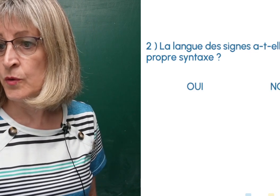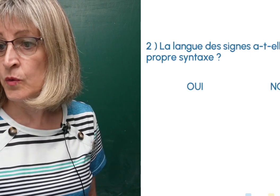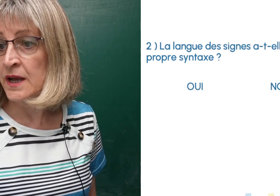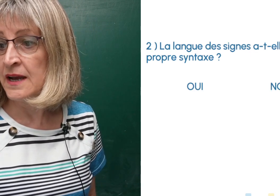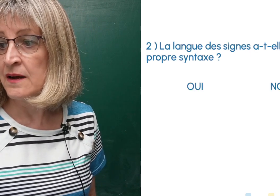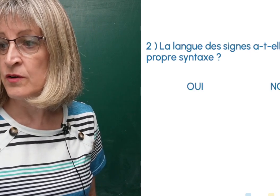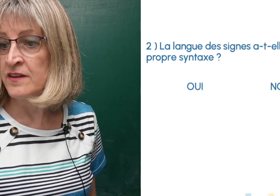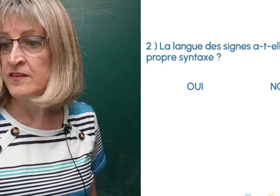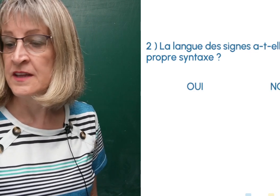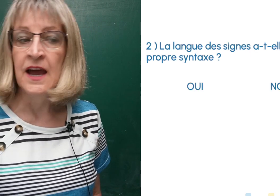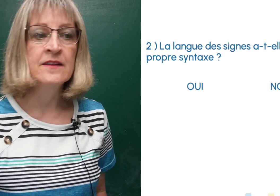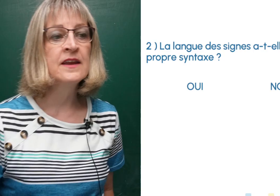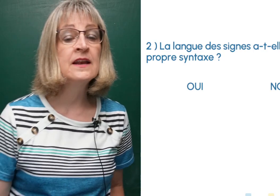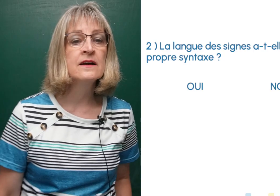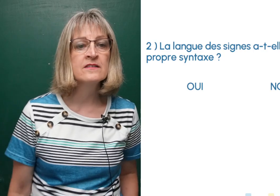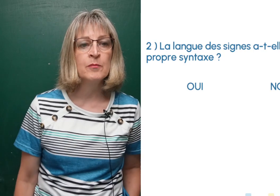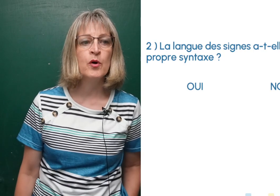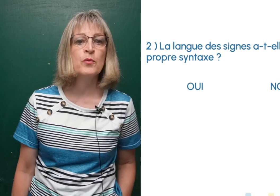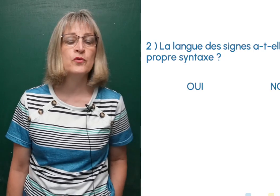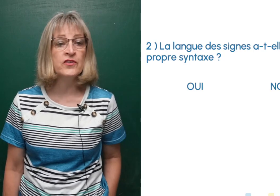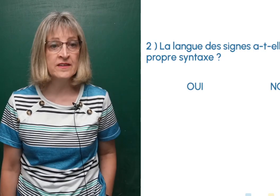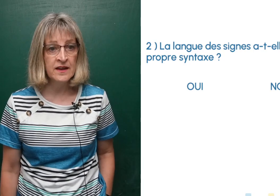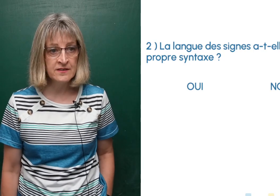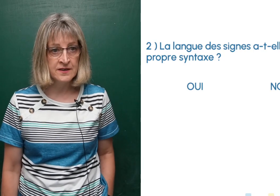Donc la langue des signes a-t-elle sa propre syntaxe?